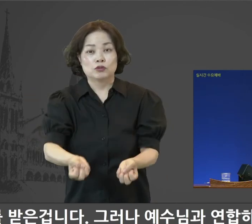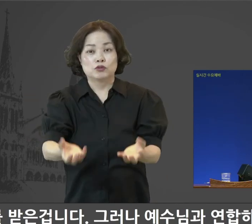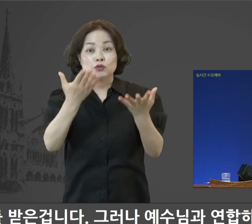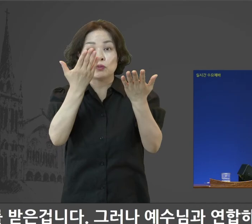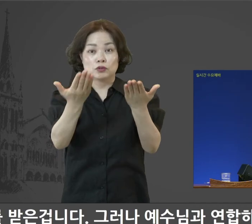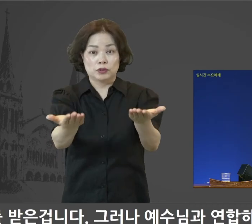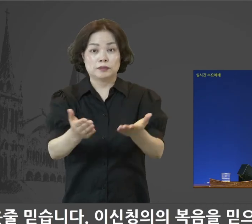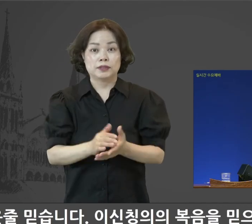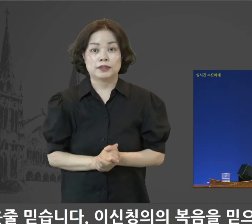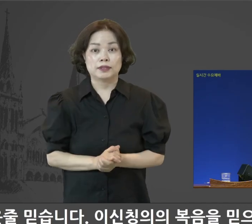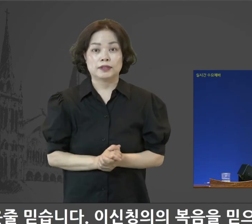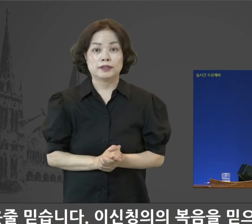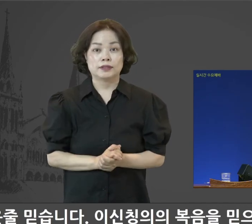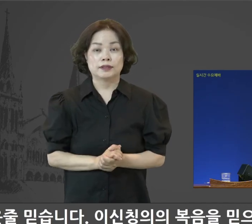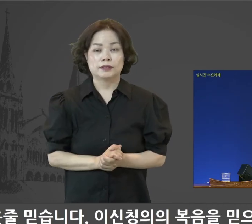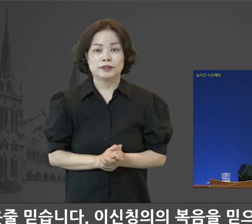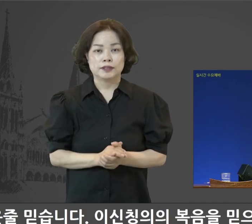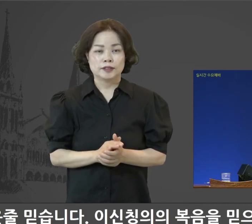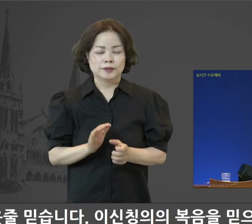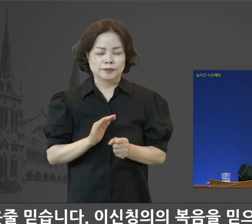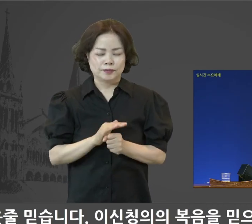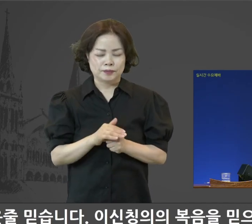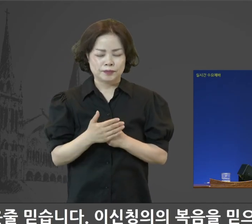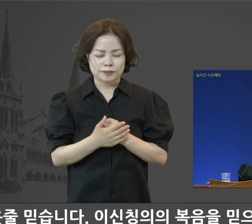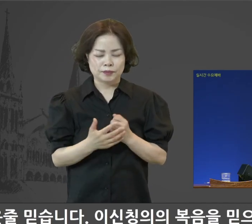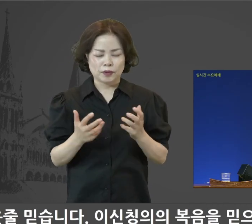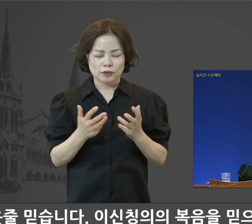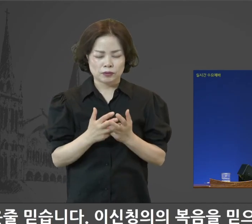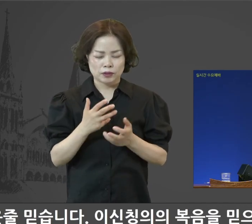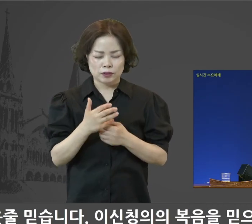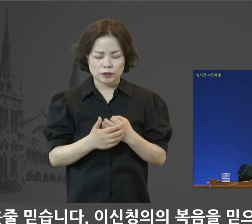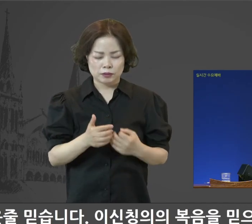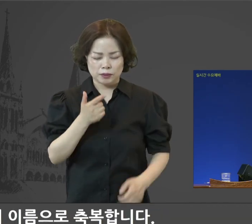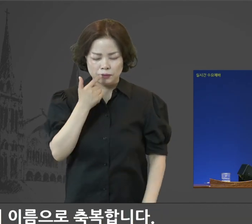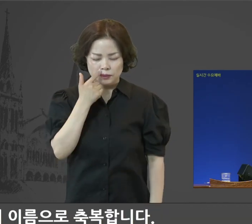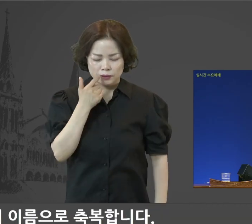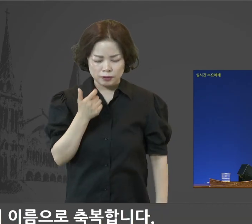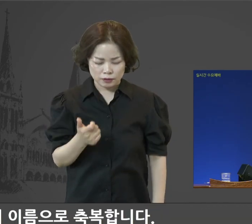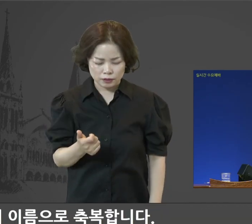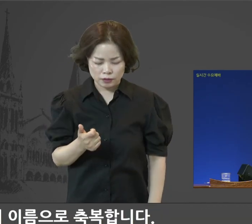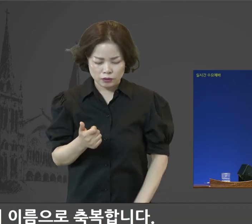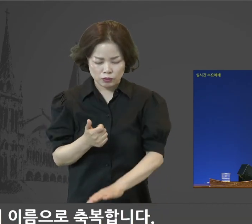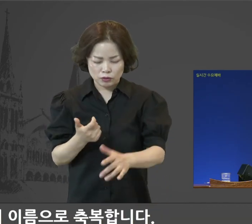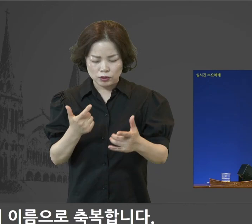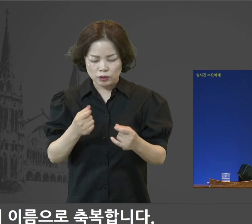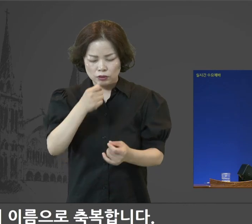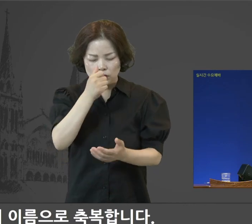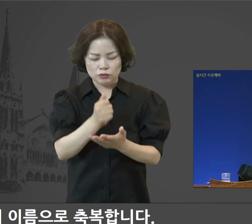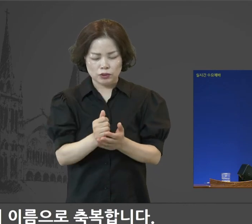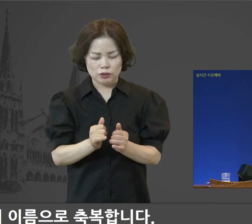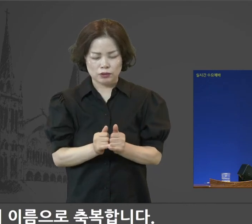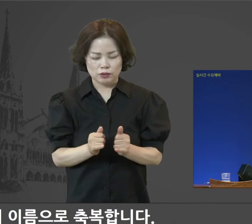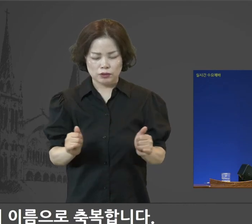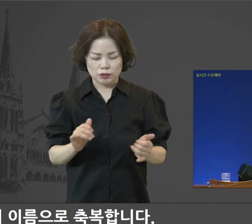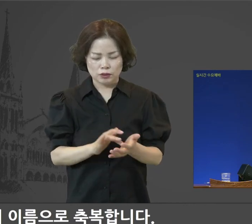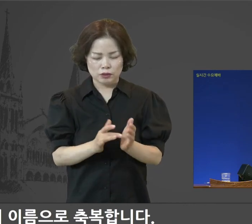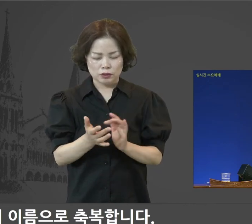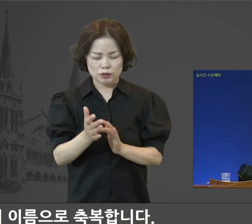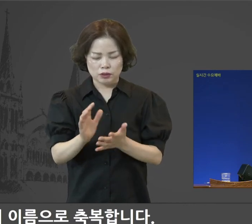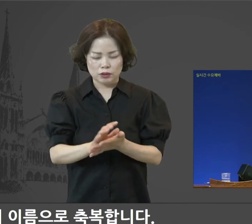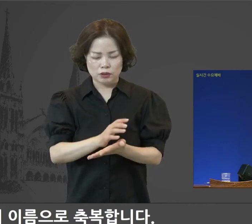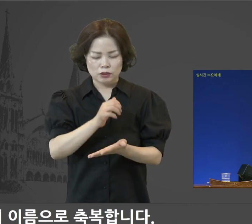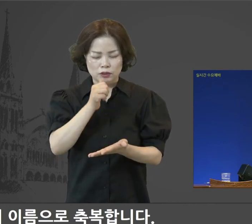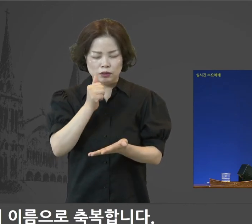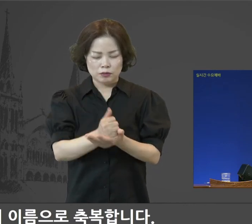축복합니다. 사랑과 은혜가 풍성하신 하나님 아버지, 우리 같은 죄인을 예수